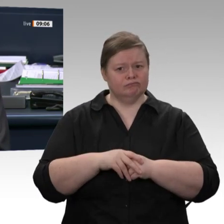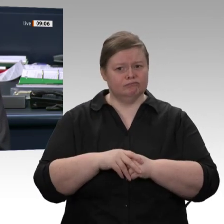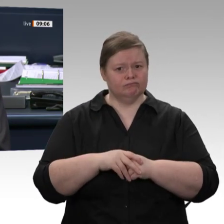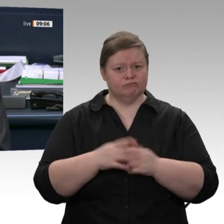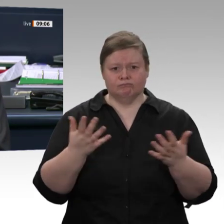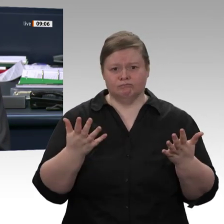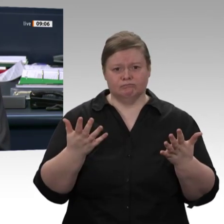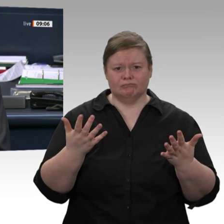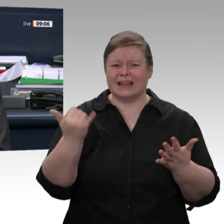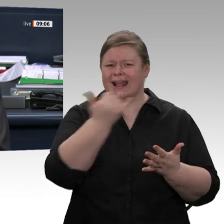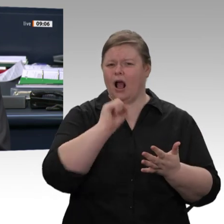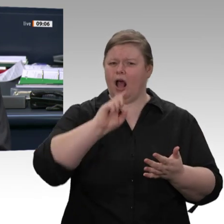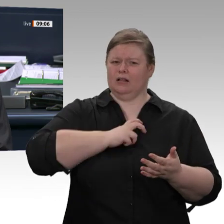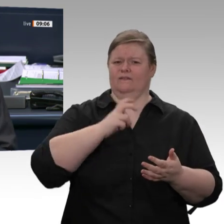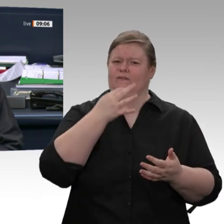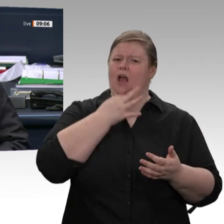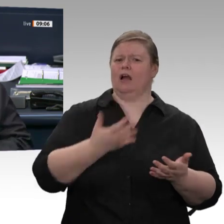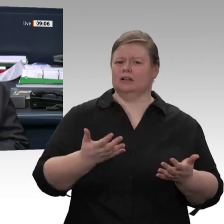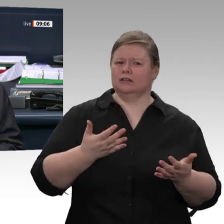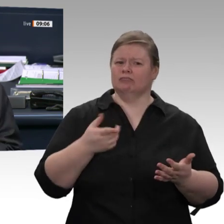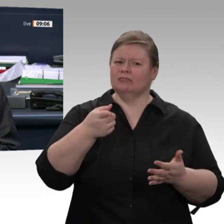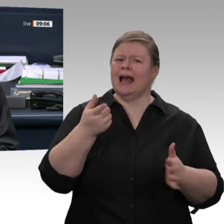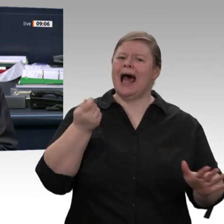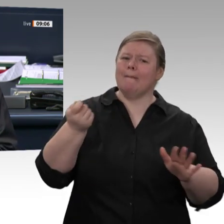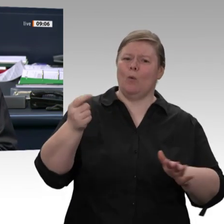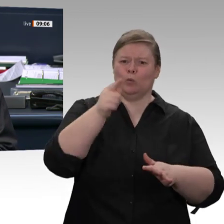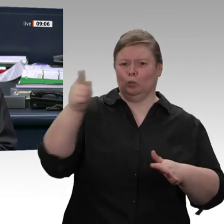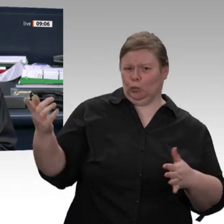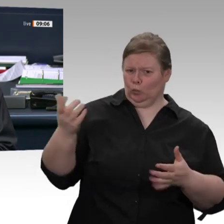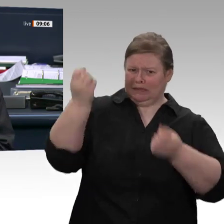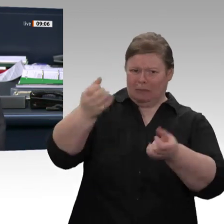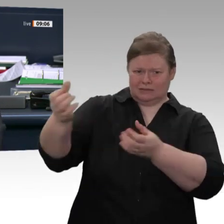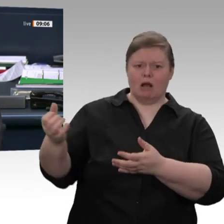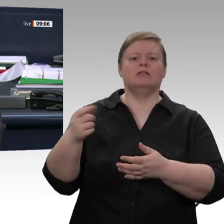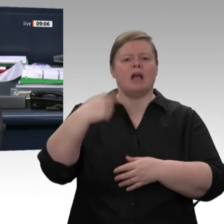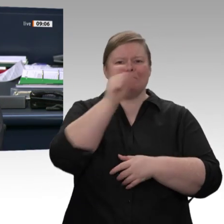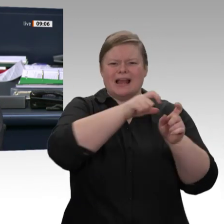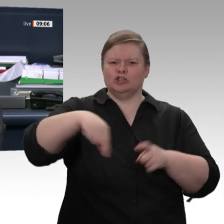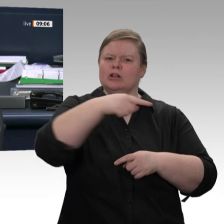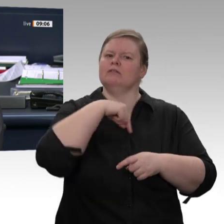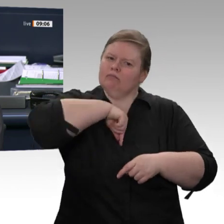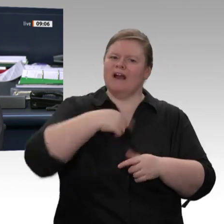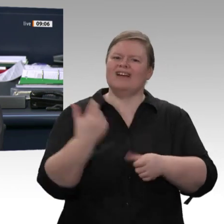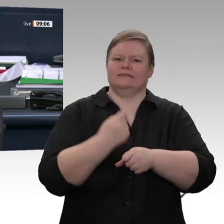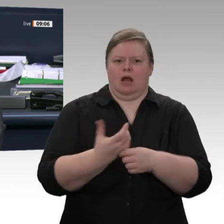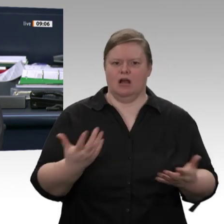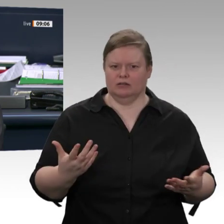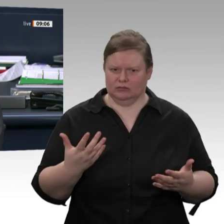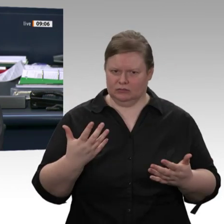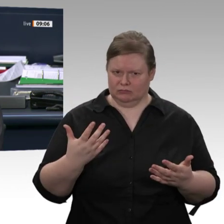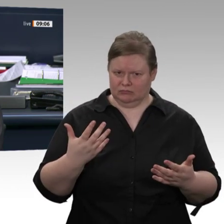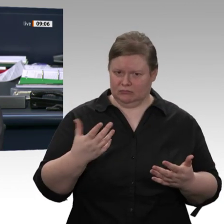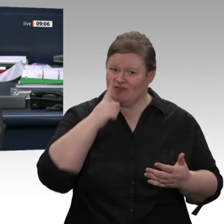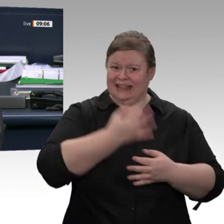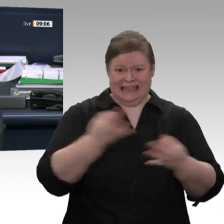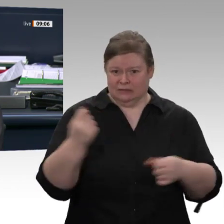was wäre eigentlich passiert, wenn es sich in Hanau nicht um einen Mordanschlag auf Muslime, sondern um ein islamistisches